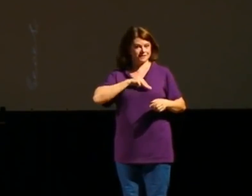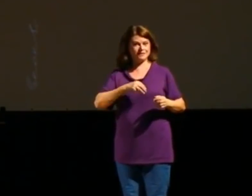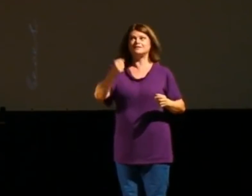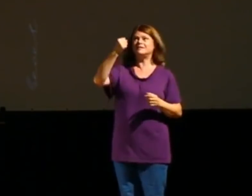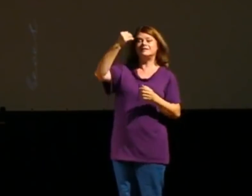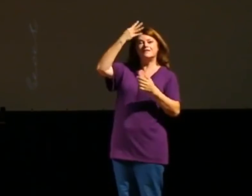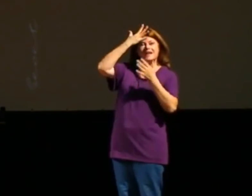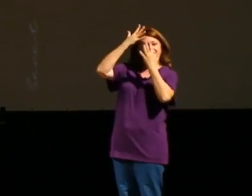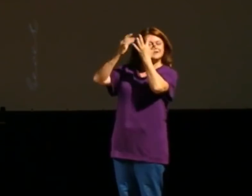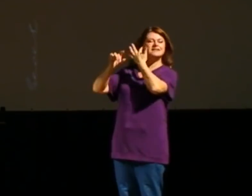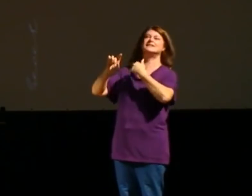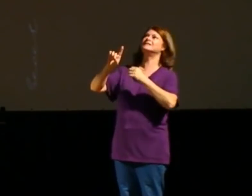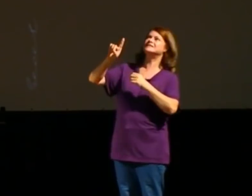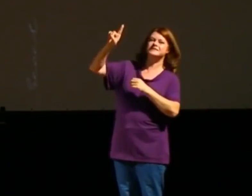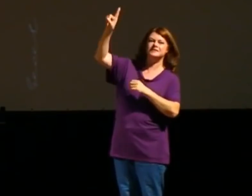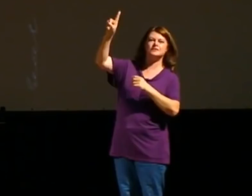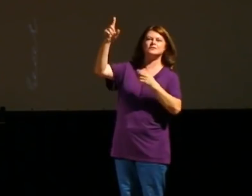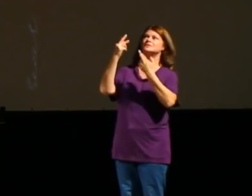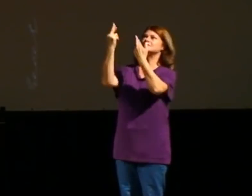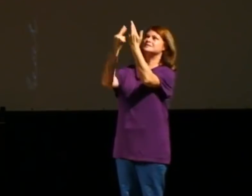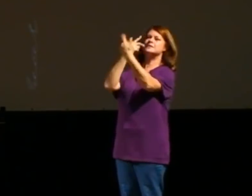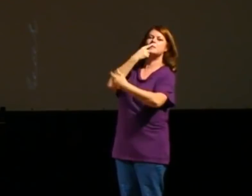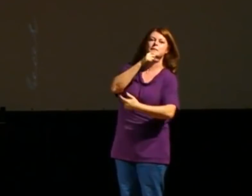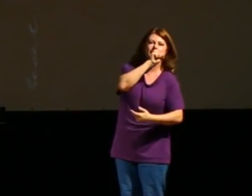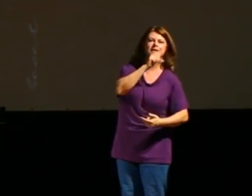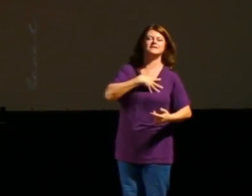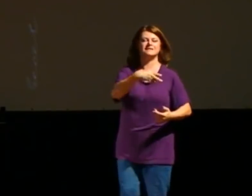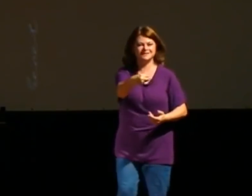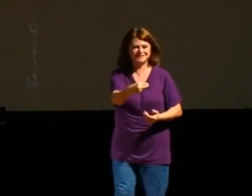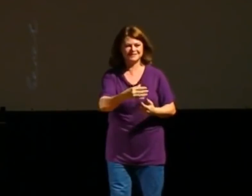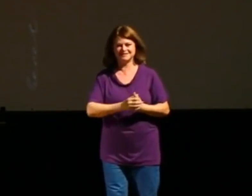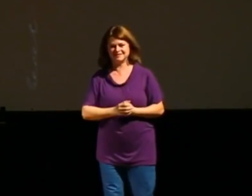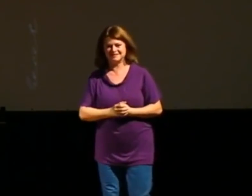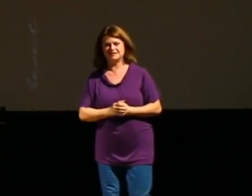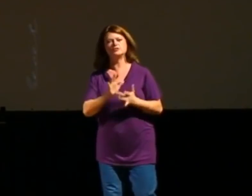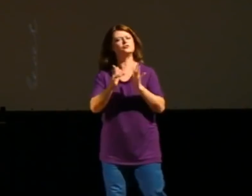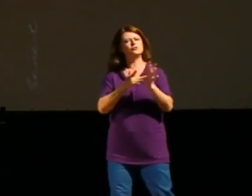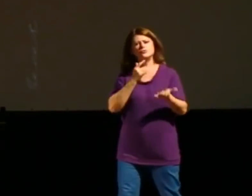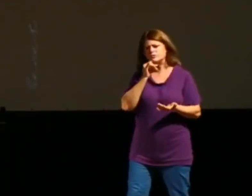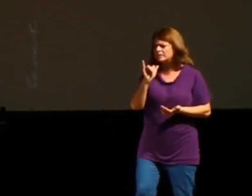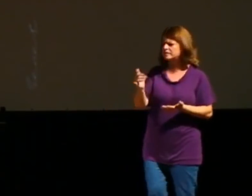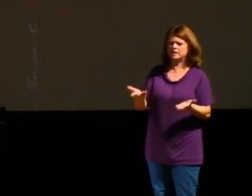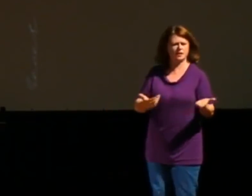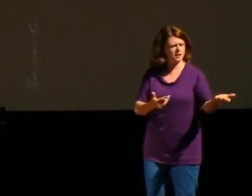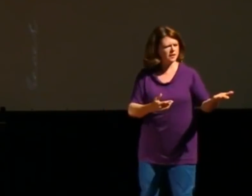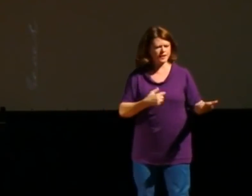e Filho. E Jesus fala assim, para Filipe, eu estou tanto tempo com vocês, vocês não entenderam